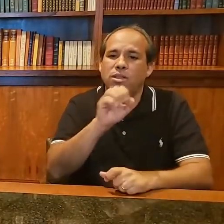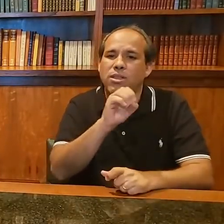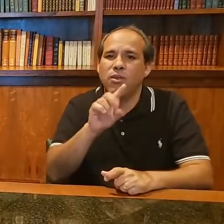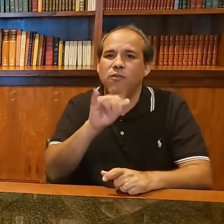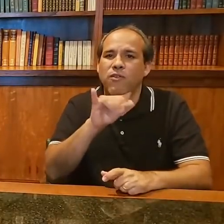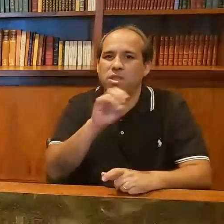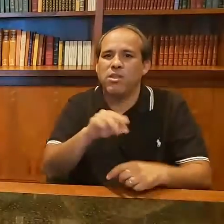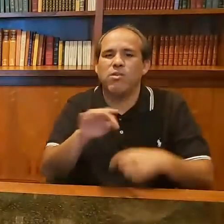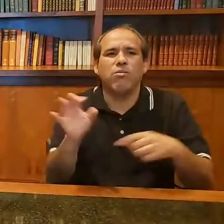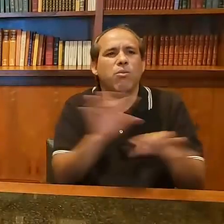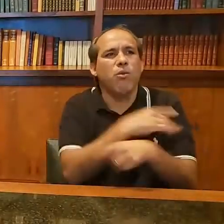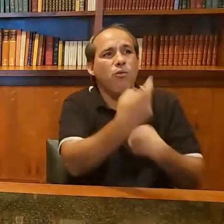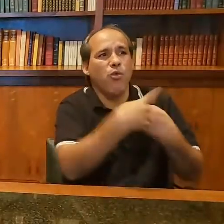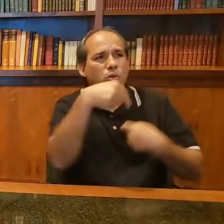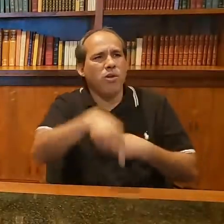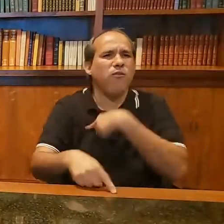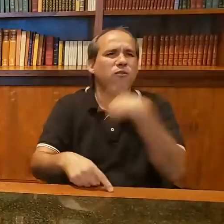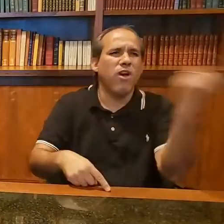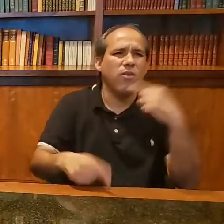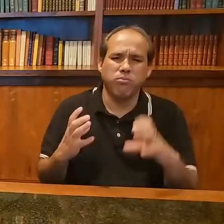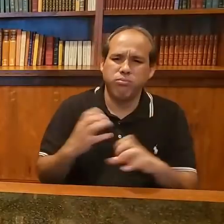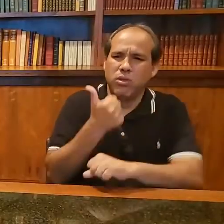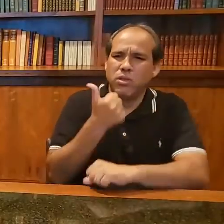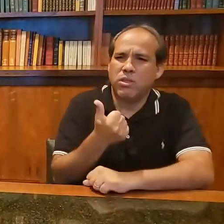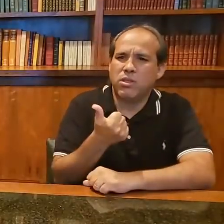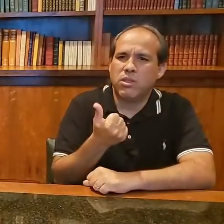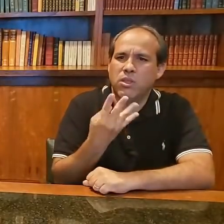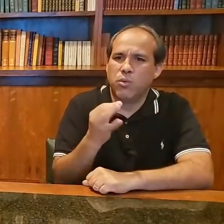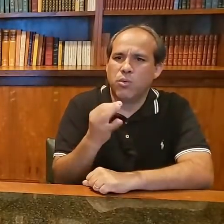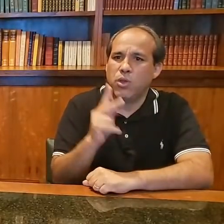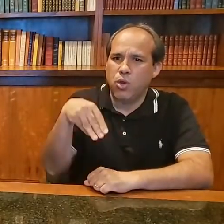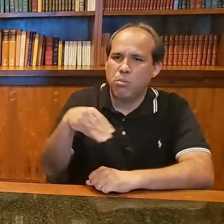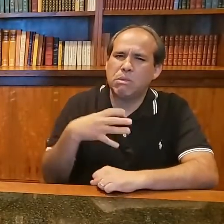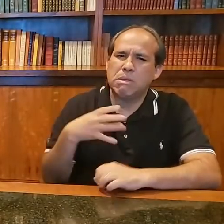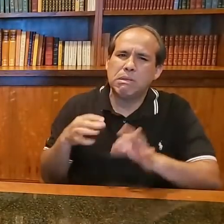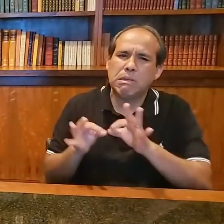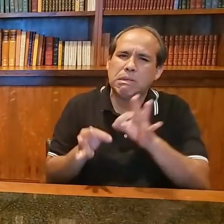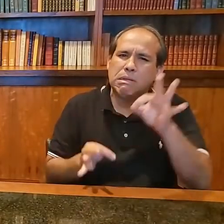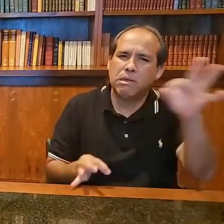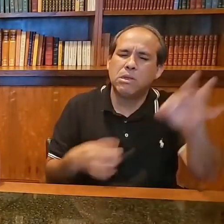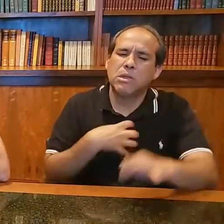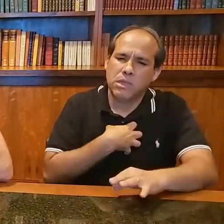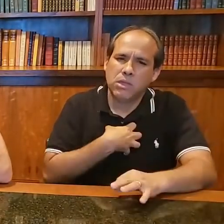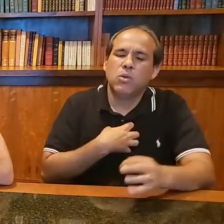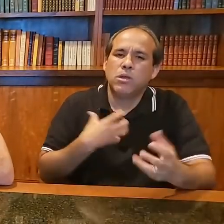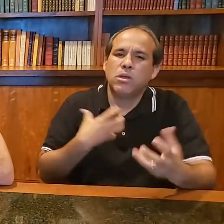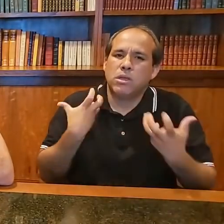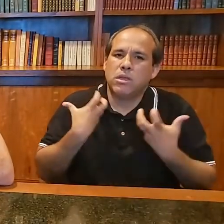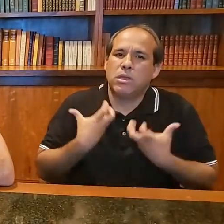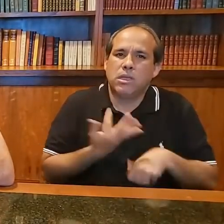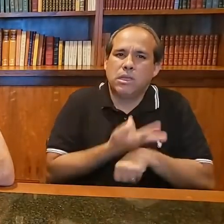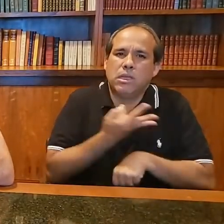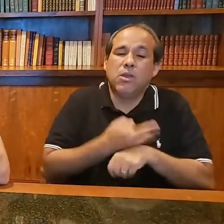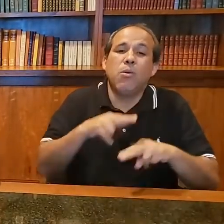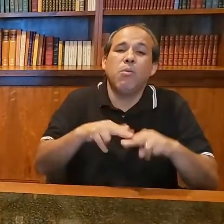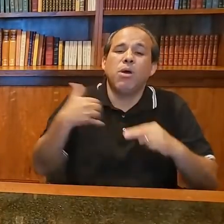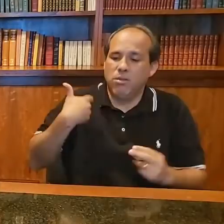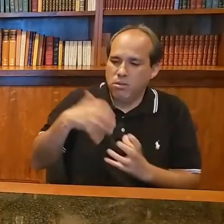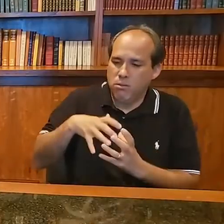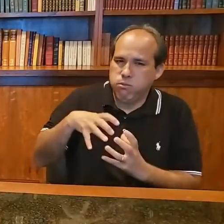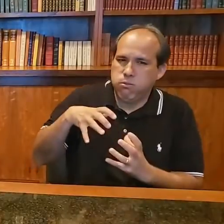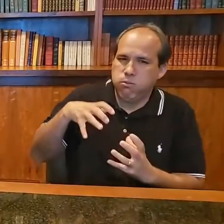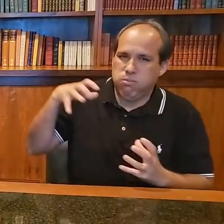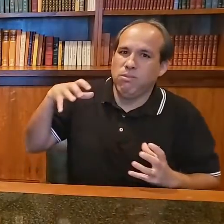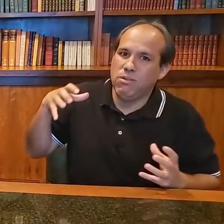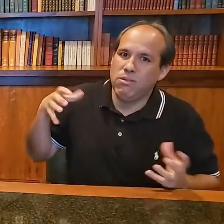indo e volta deu mais ou menos aí 140 quilômetros. Confesso que senti um pouquinho. Tá? A idade vai chegando,